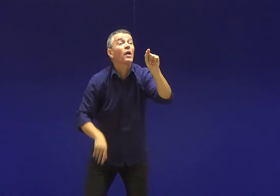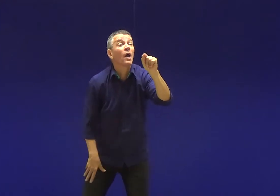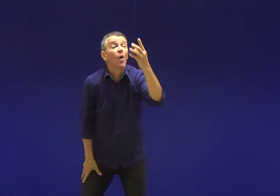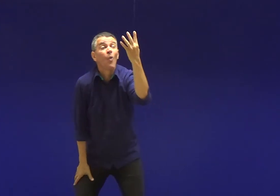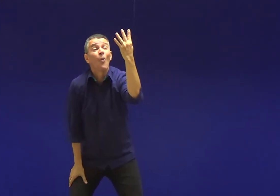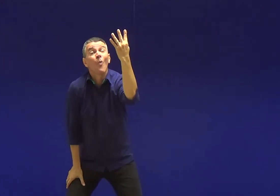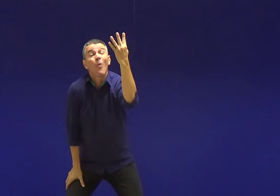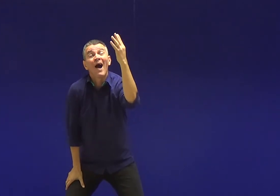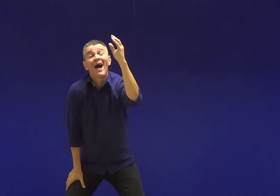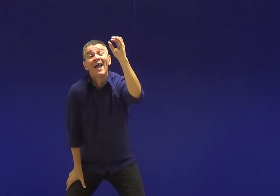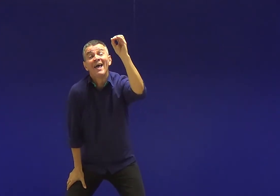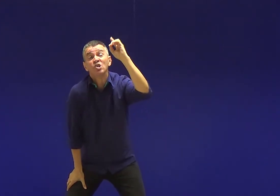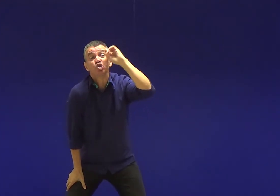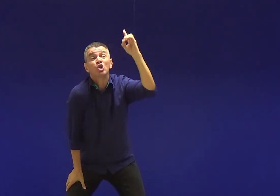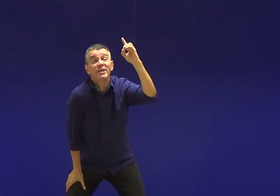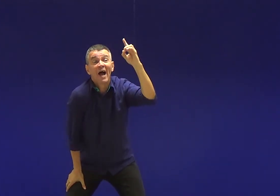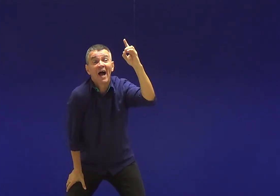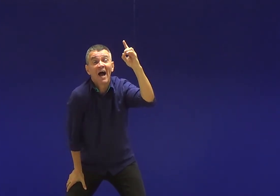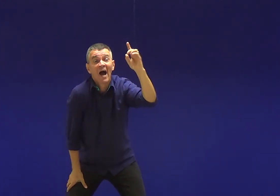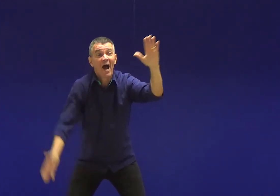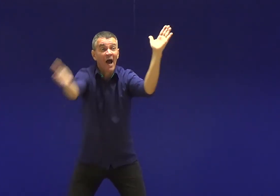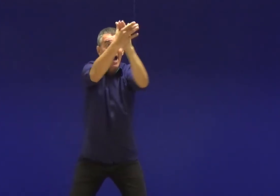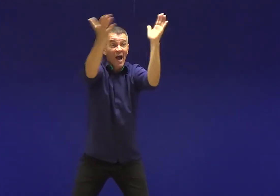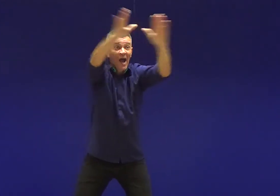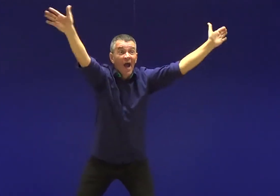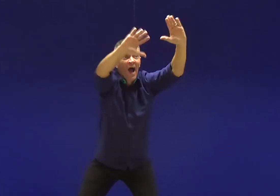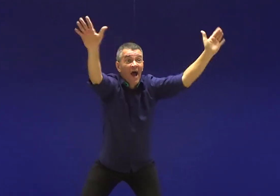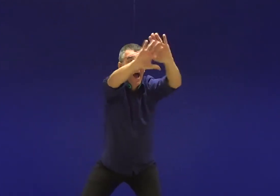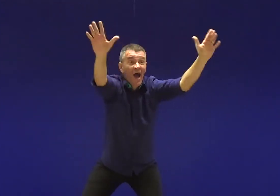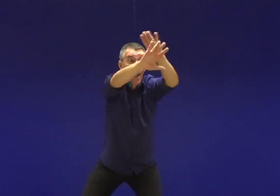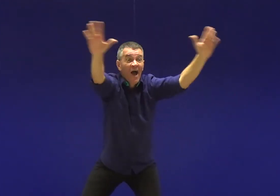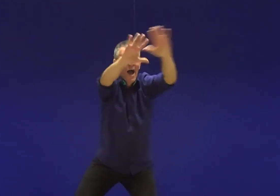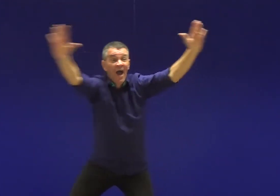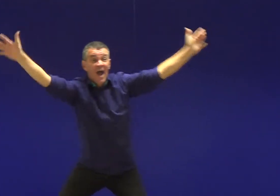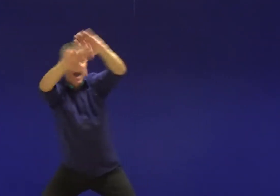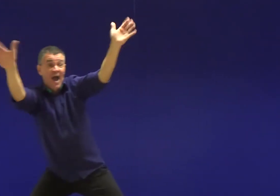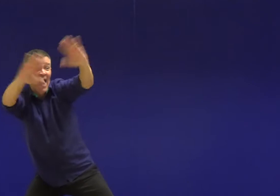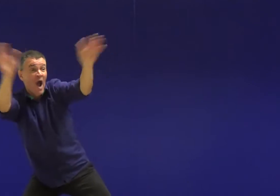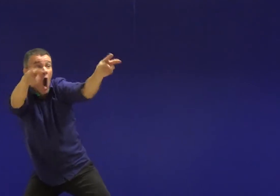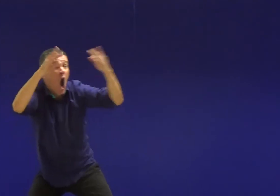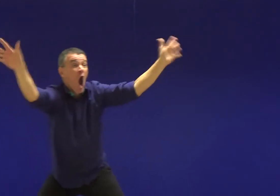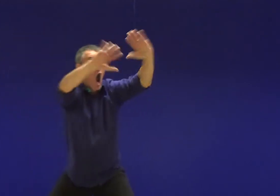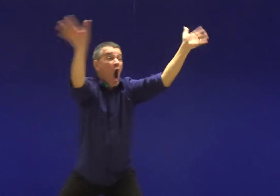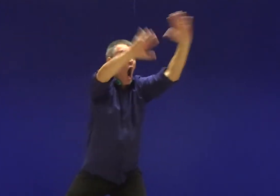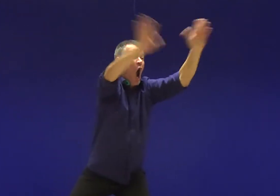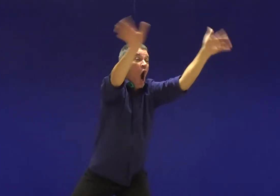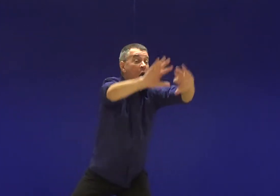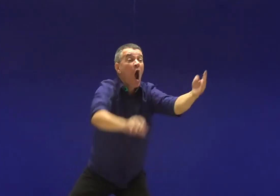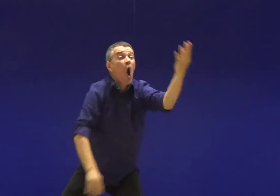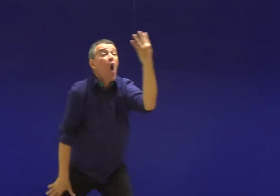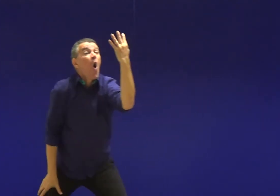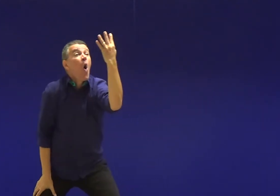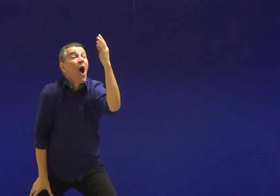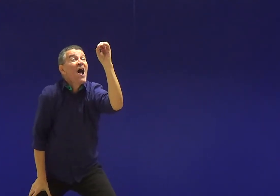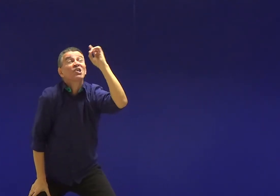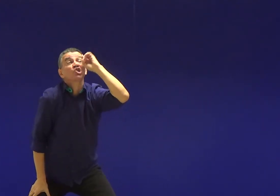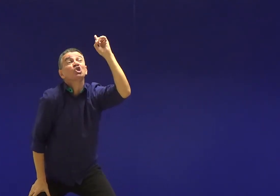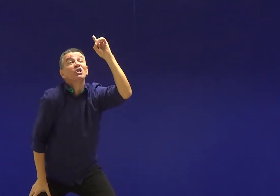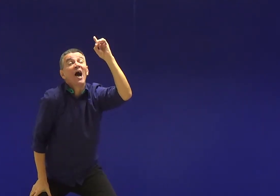Ah, olha ali. Jesus passou 40 dias, gente. Presta atenção. Olha aqui. 40